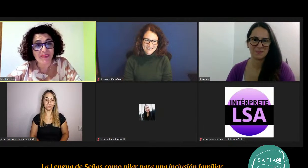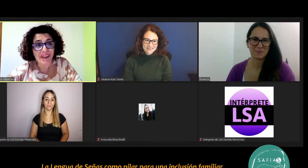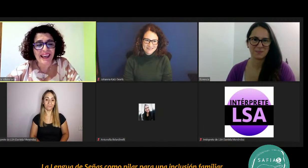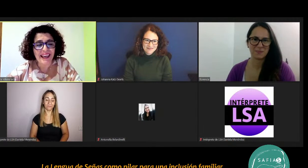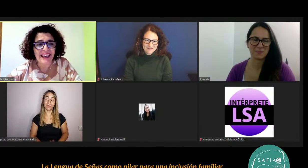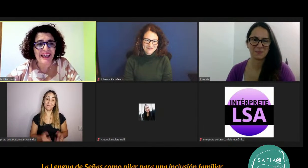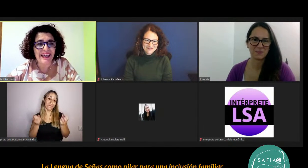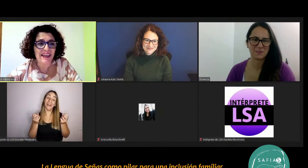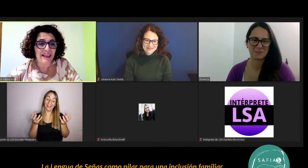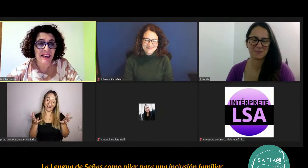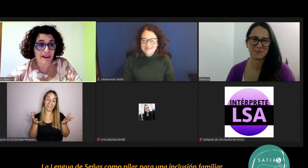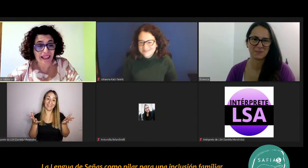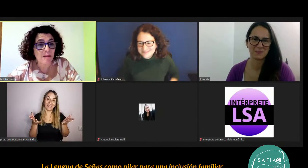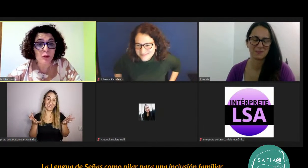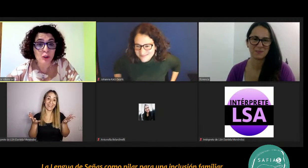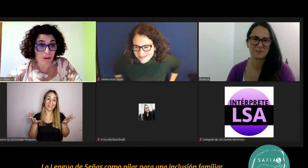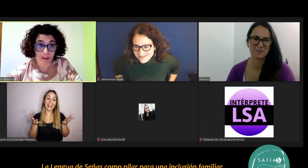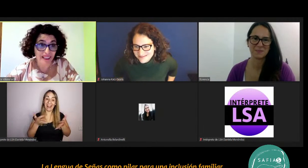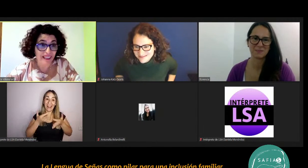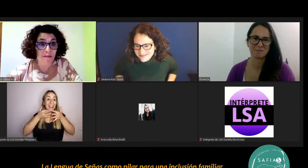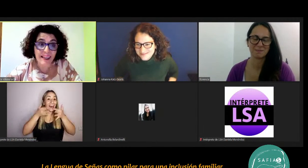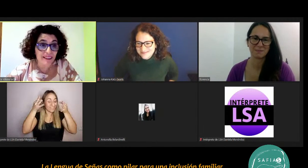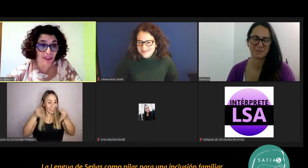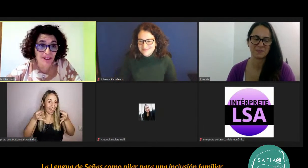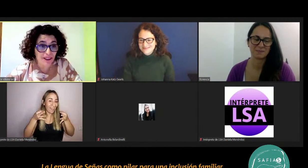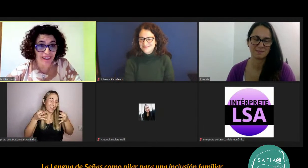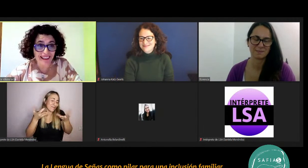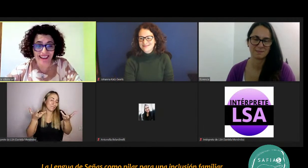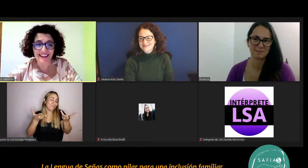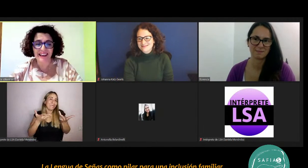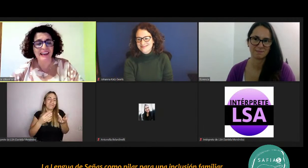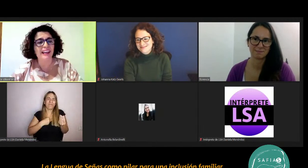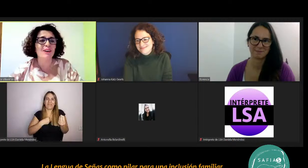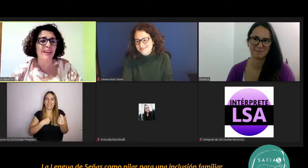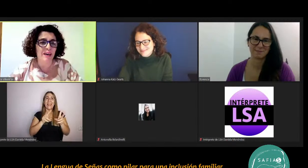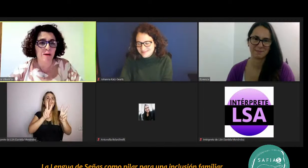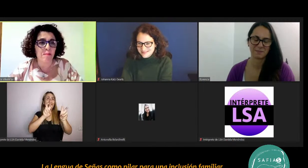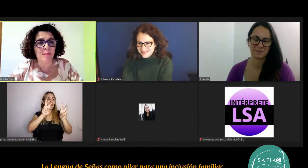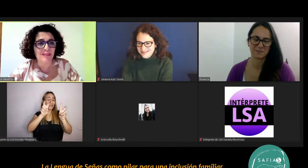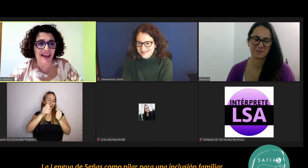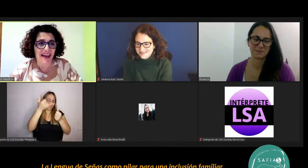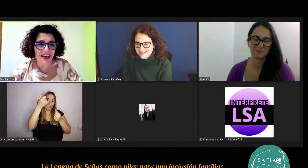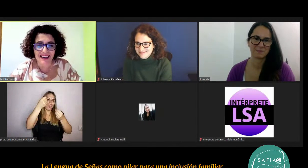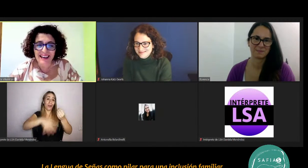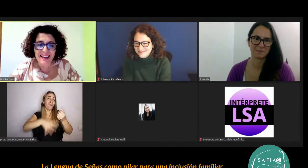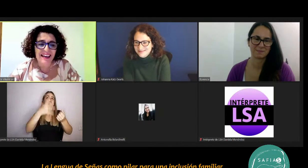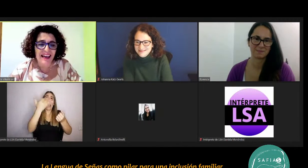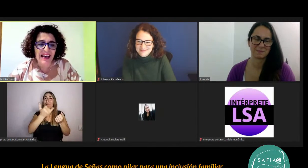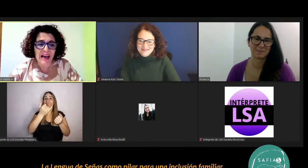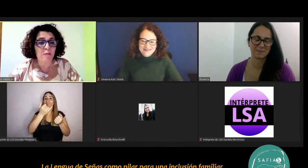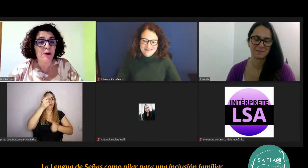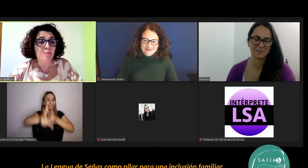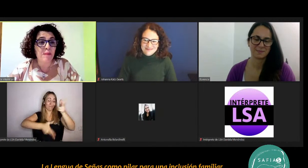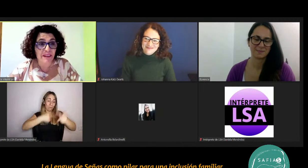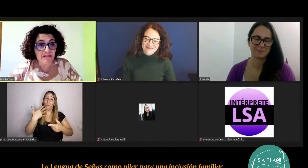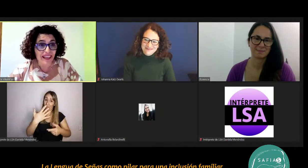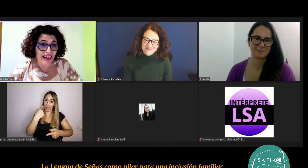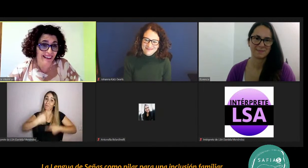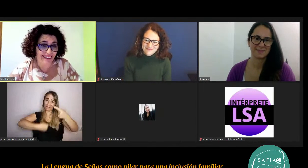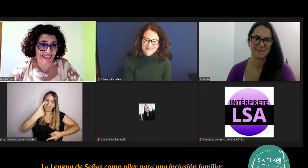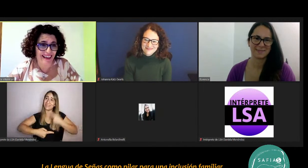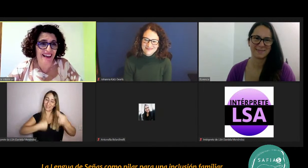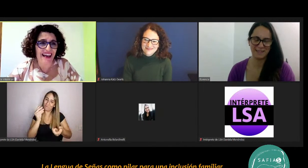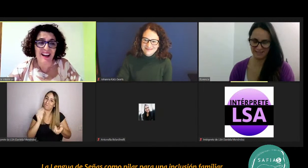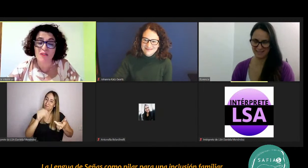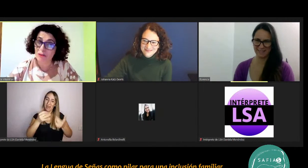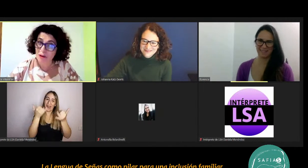Bueno, la verdad que hay mucho por seguir hablando. Creo que vamos a poder